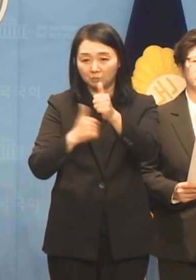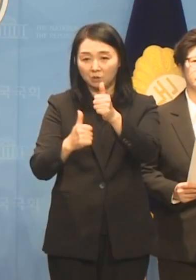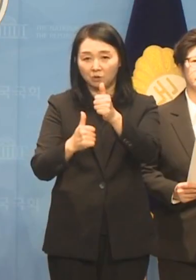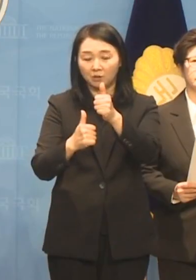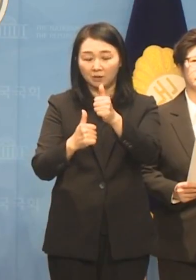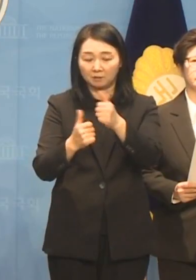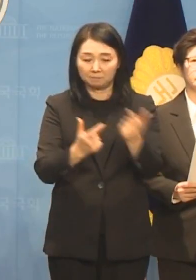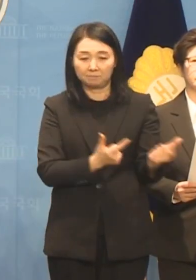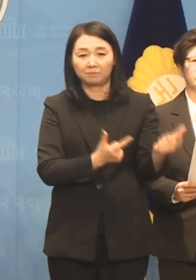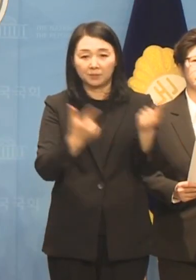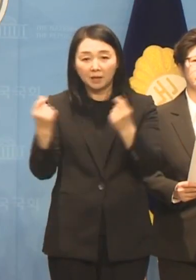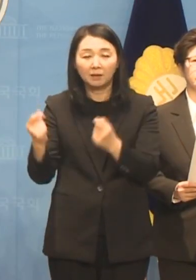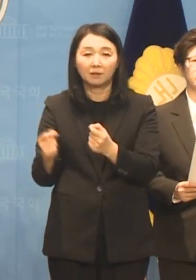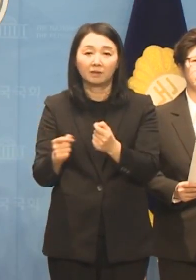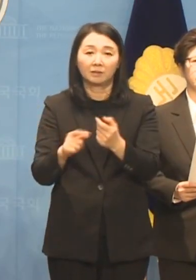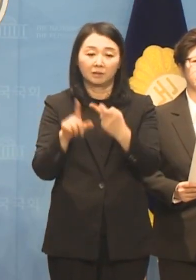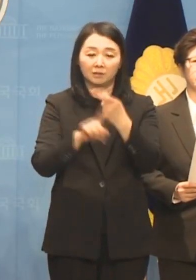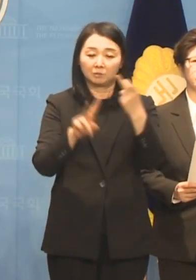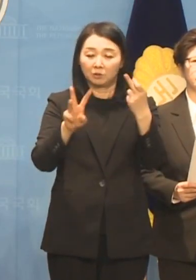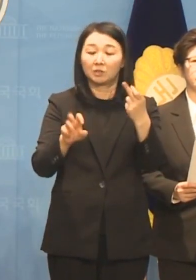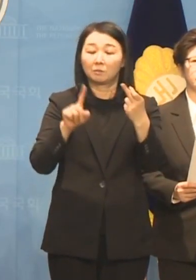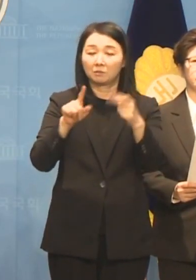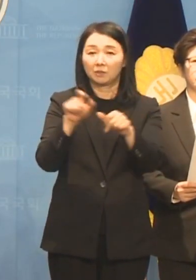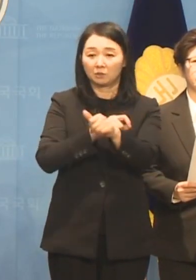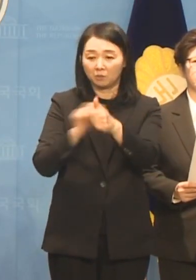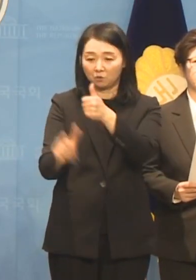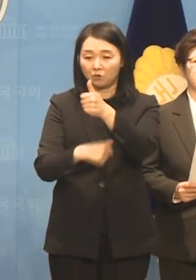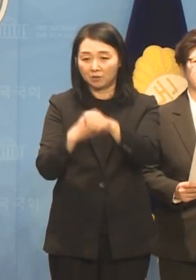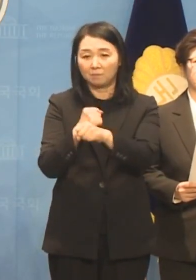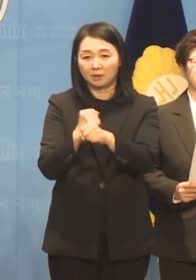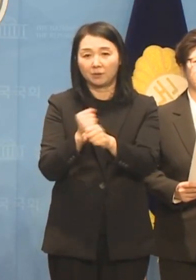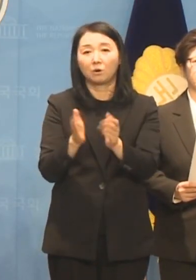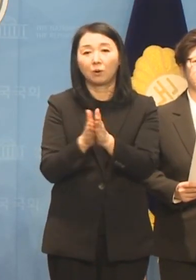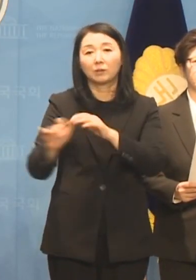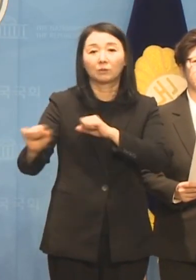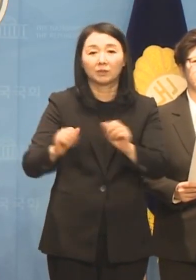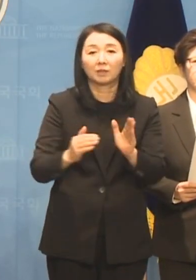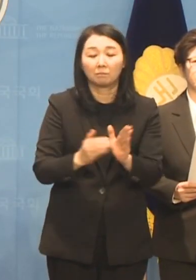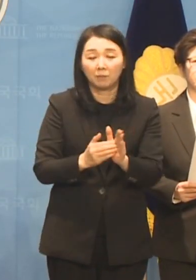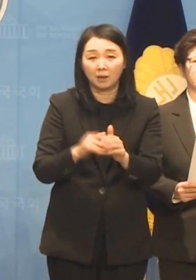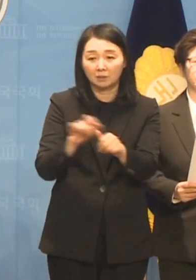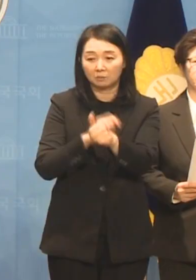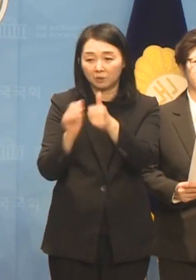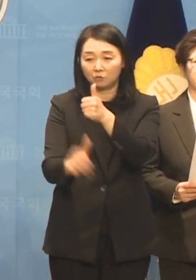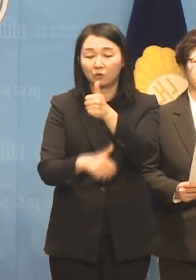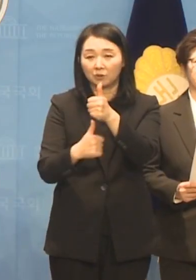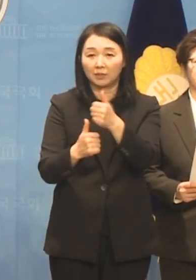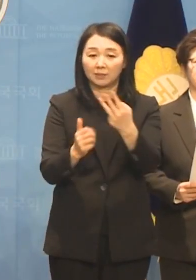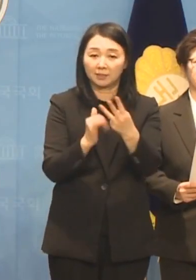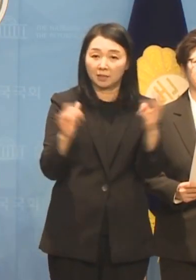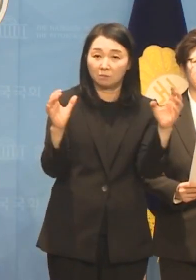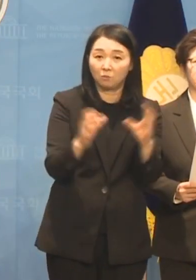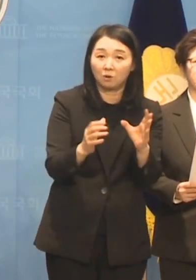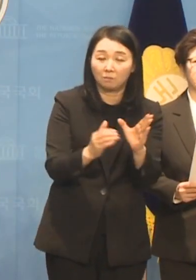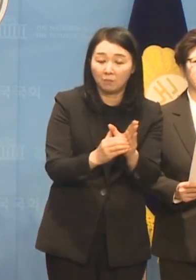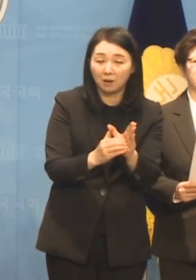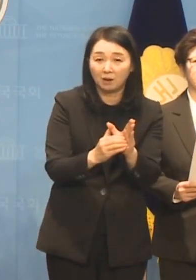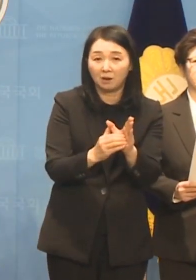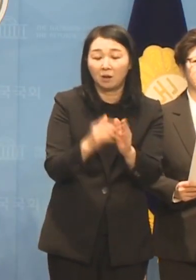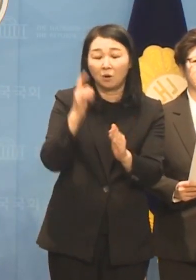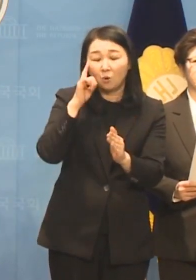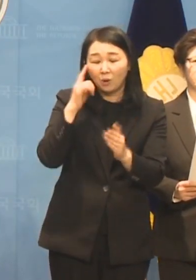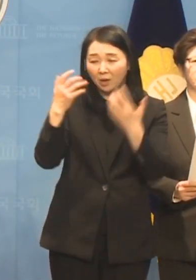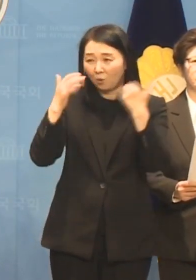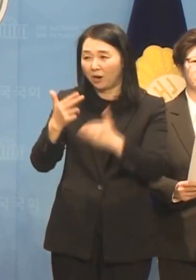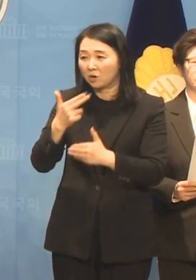지난해 12월 31일 특위를 시작하면서 이번 특위가 세 사람이 모이면 없는